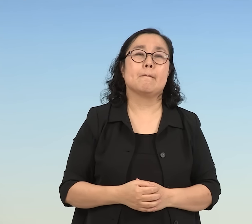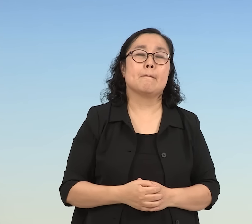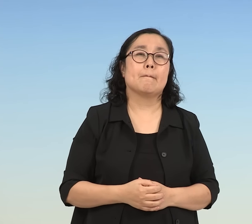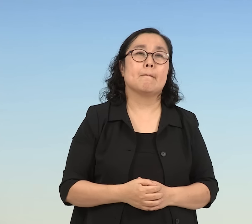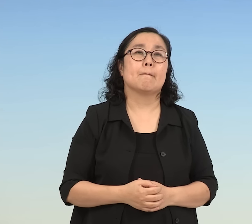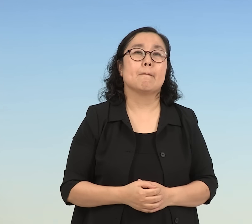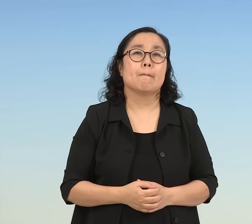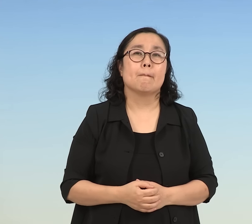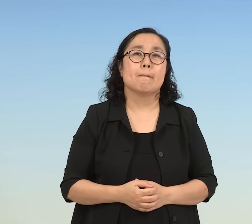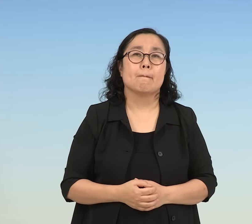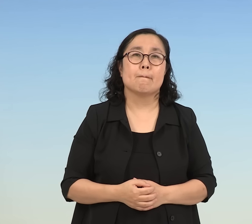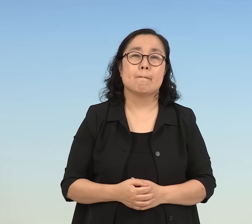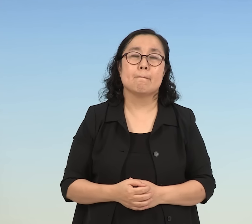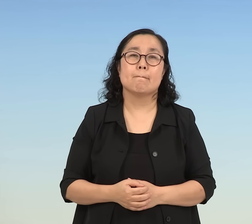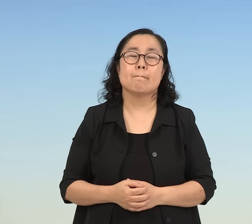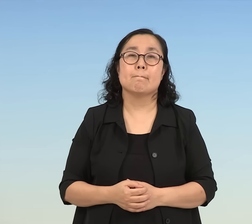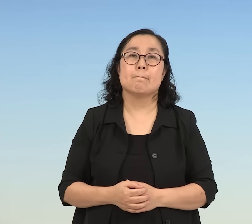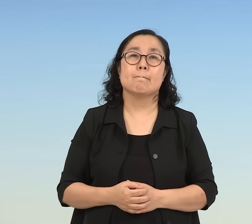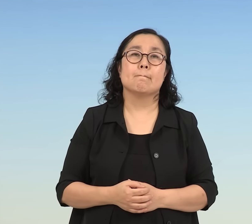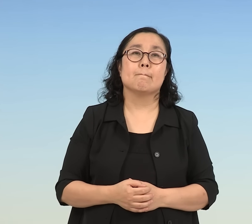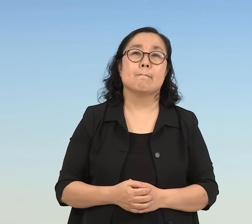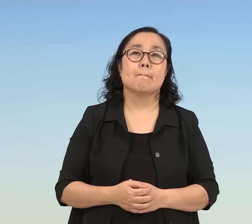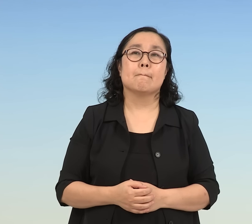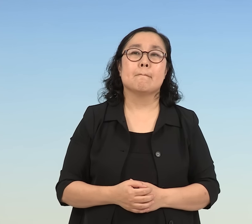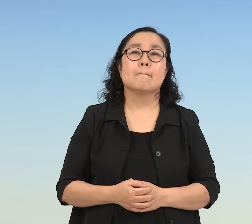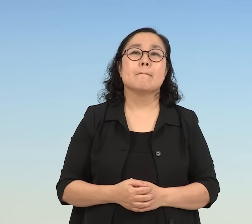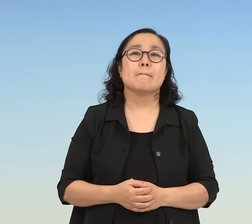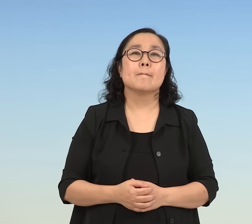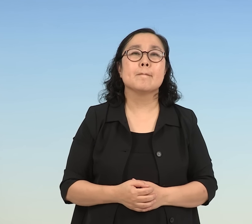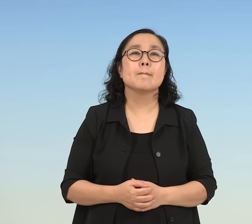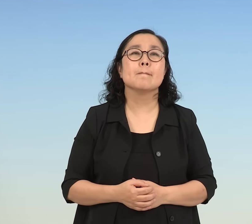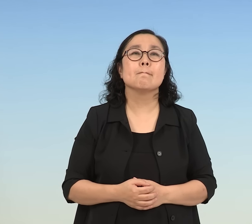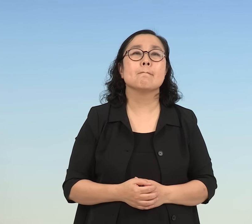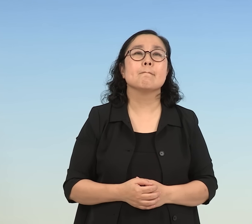우리 주여, 주의 이름이 온 땅에,